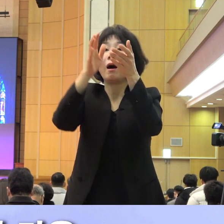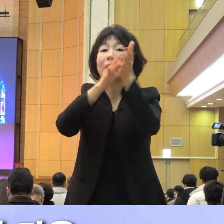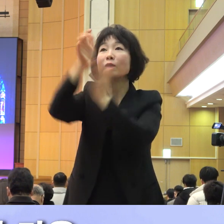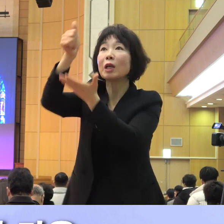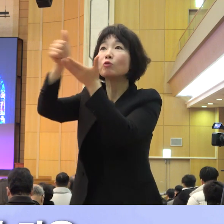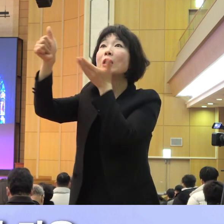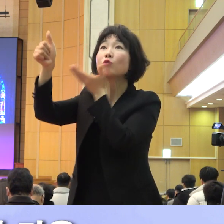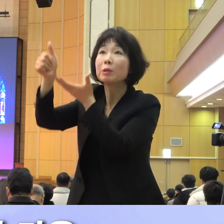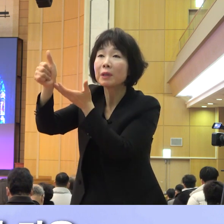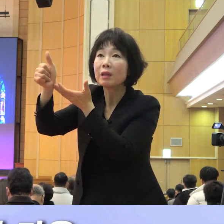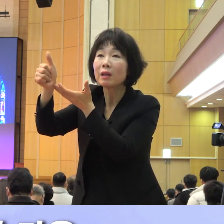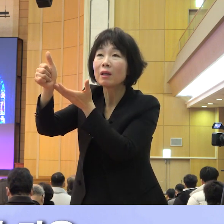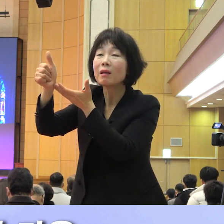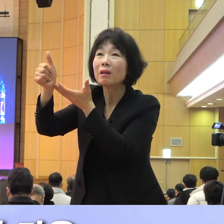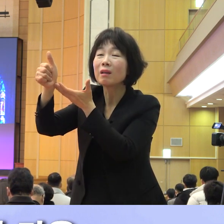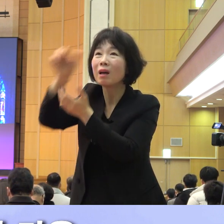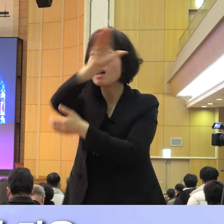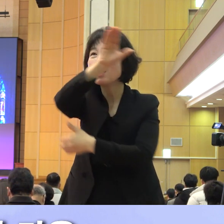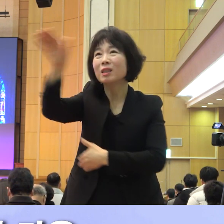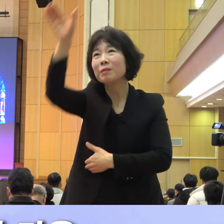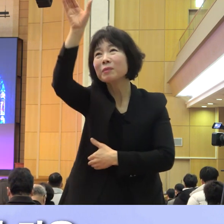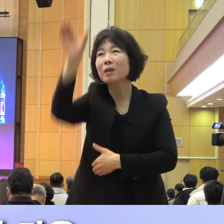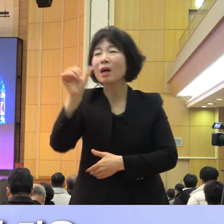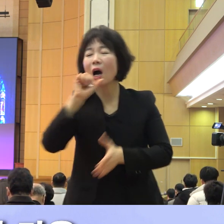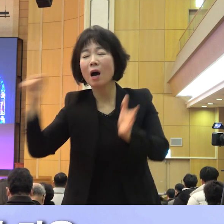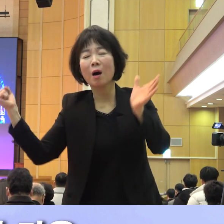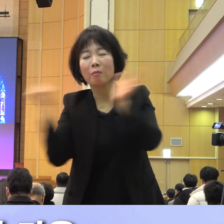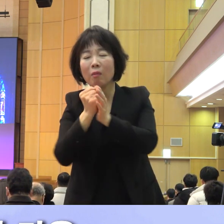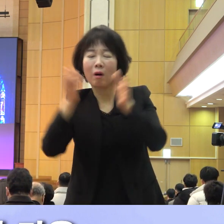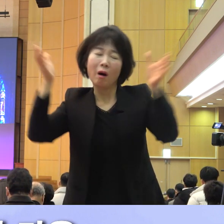예수님이 십자가 지신 그 은혜